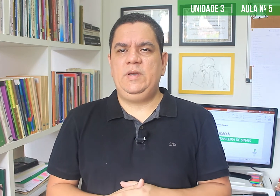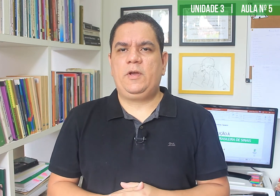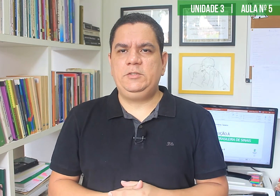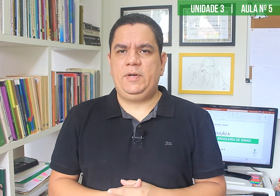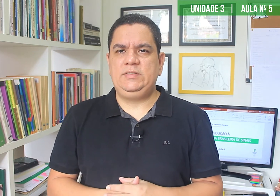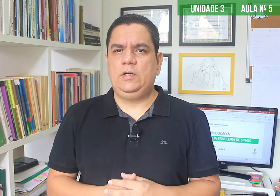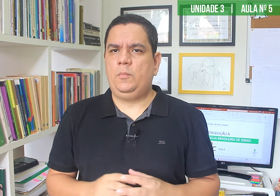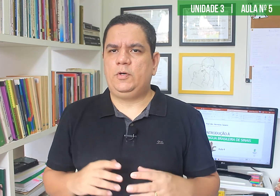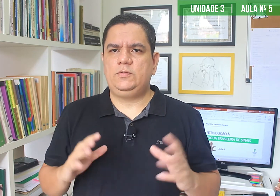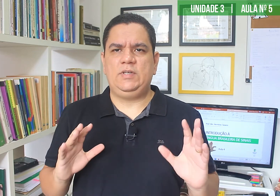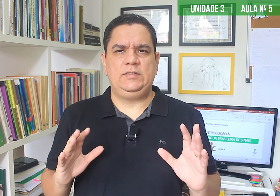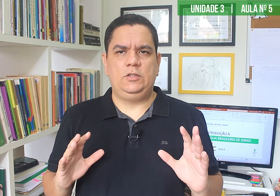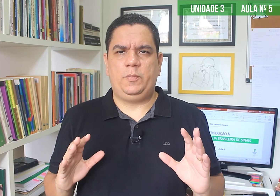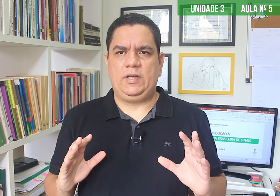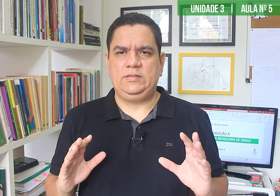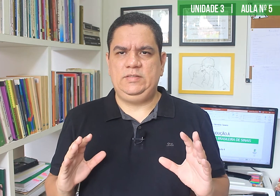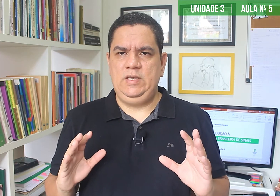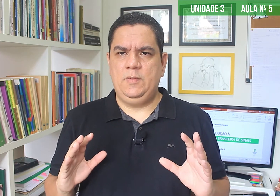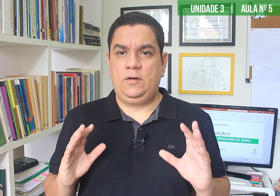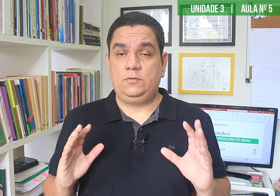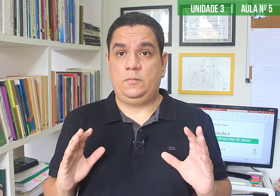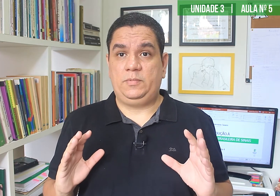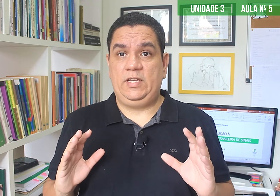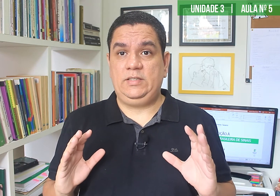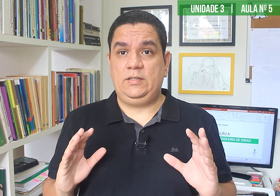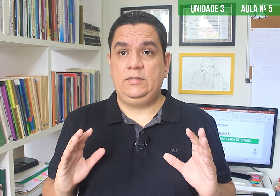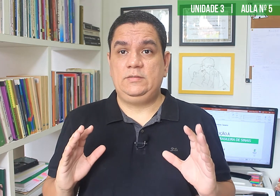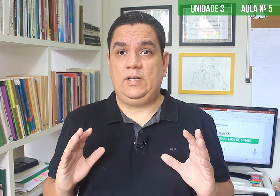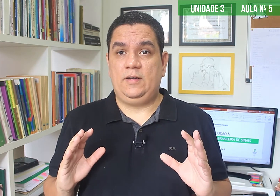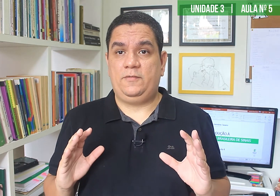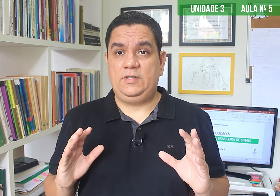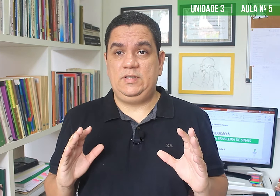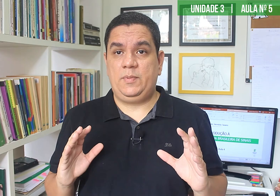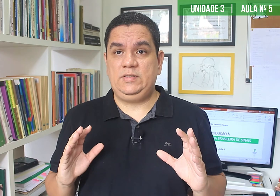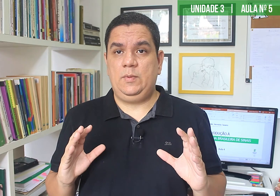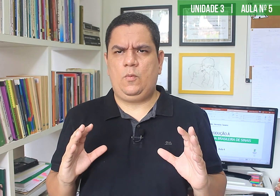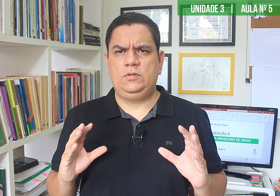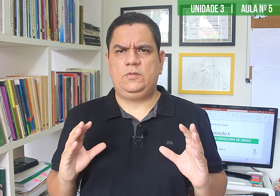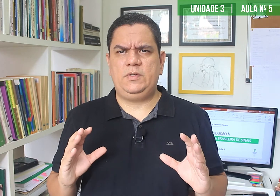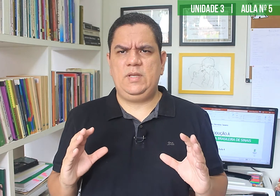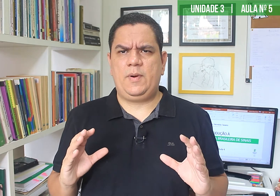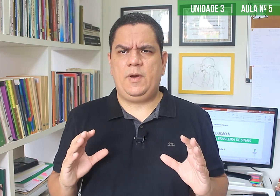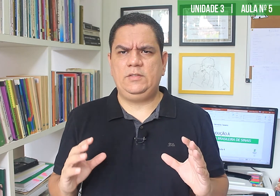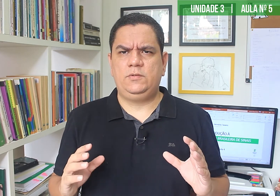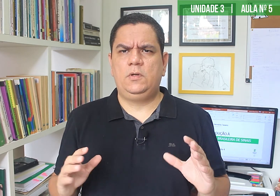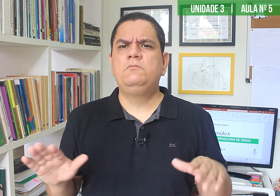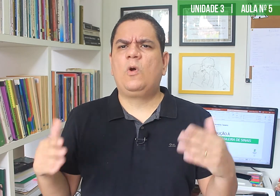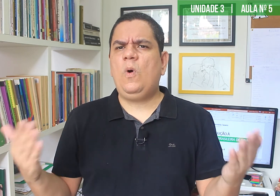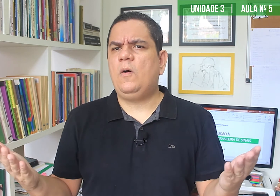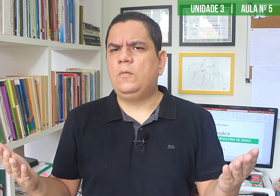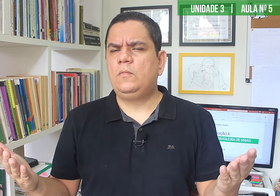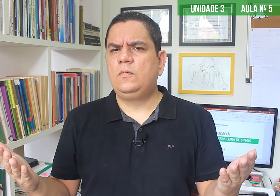que a expressão eu posso usar tanto para cima, testa tá franzida para cima, quanto a sobrancelha para baixo. Qual?